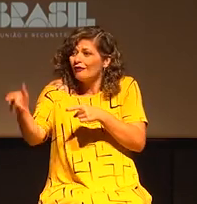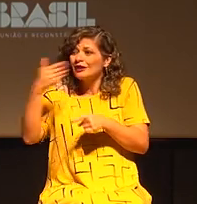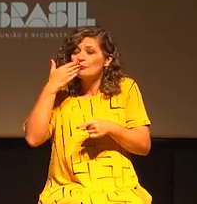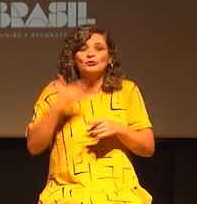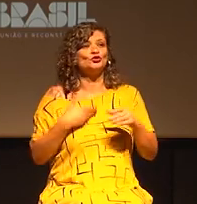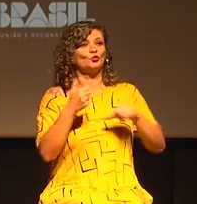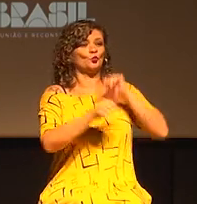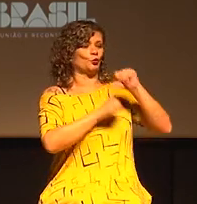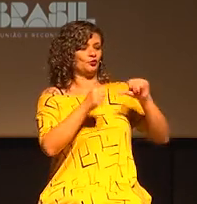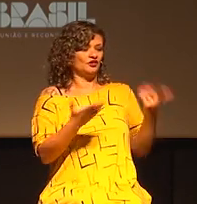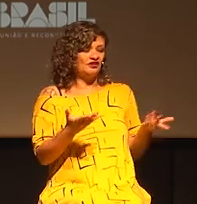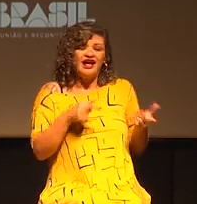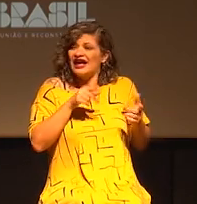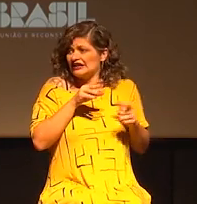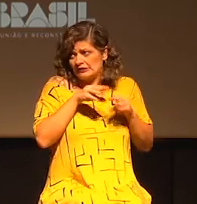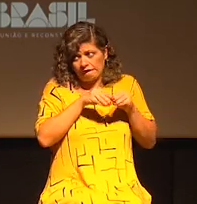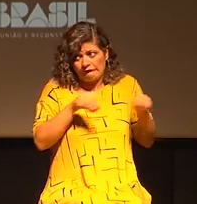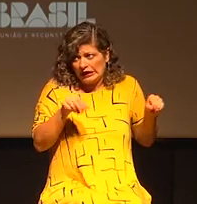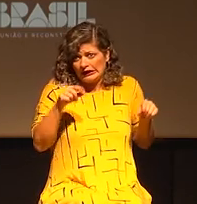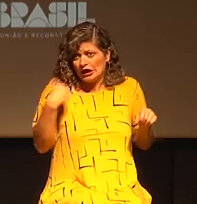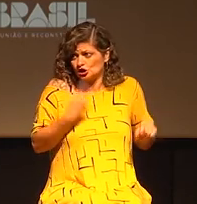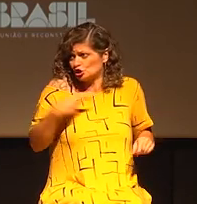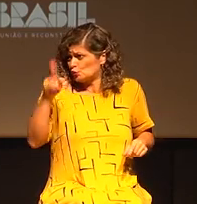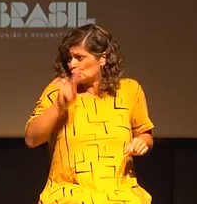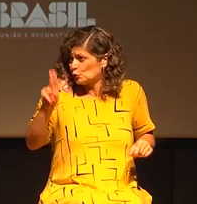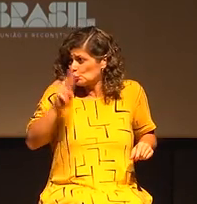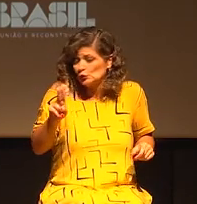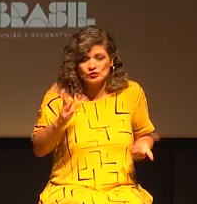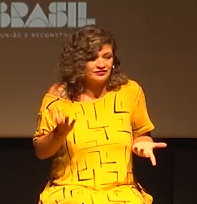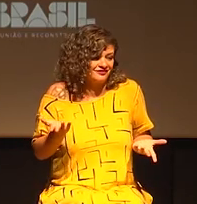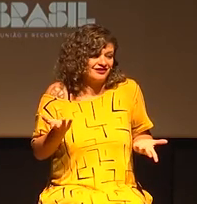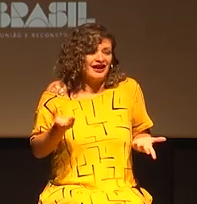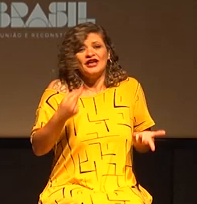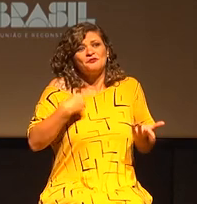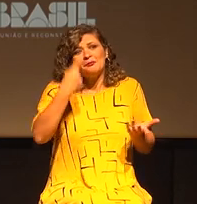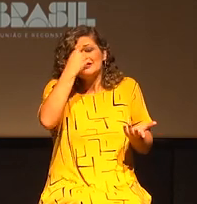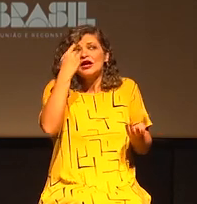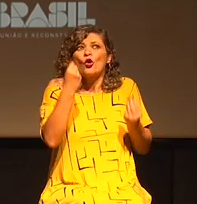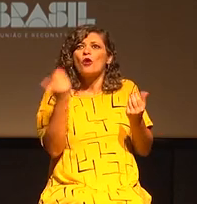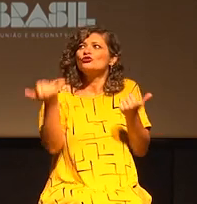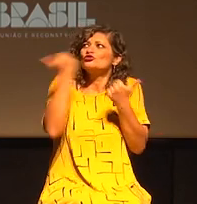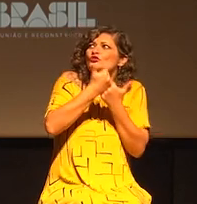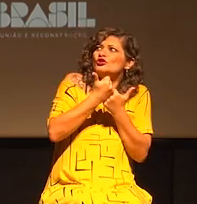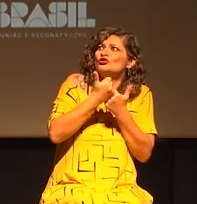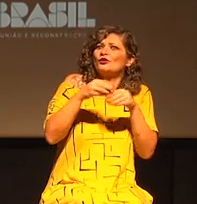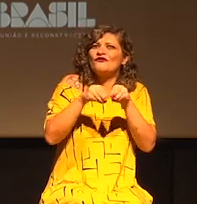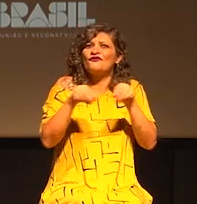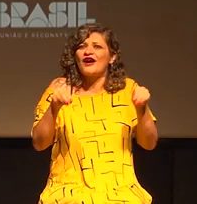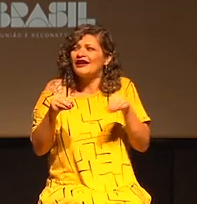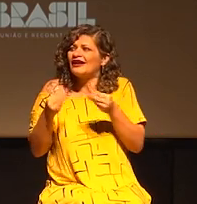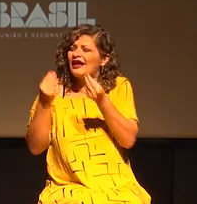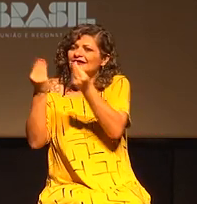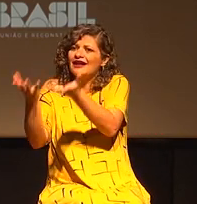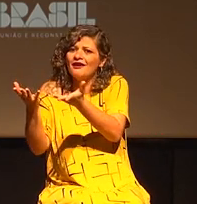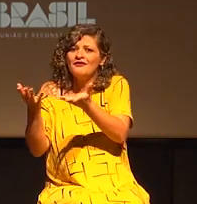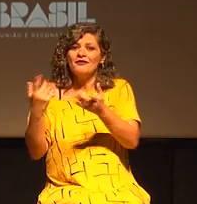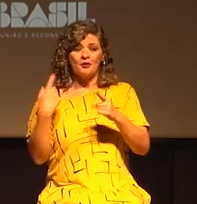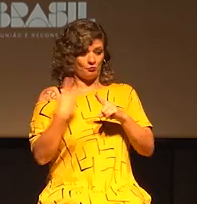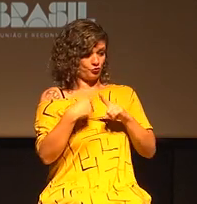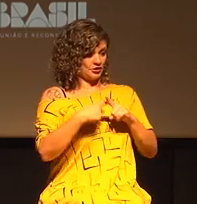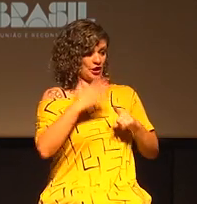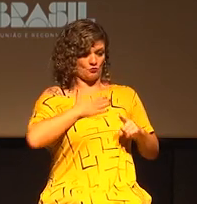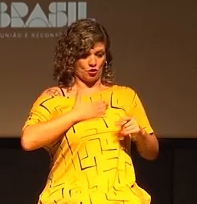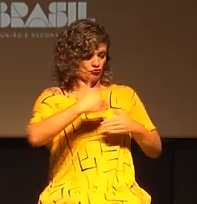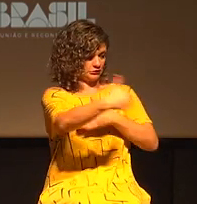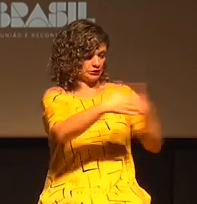mas assim olha a farinha a gente não usa tá então a gente ficou pensando num jeito de como trocar a farinha que eles recebem porque no meu produção